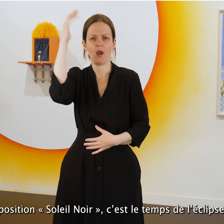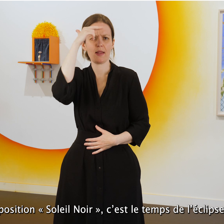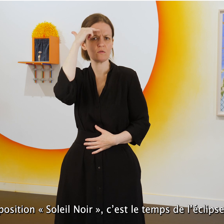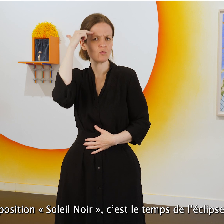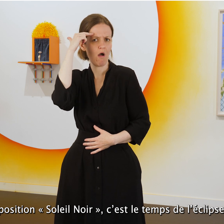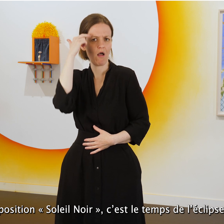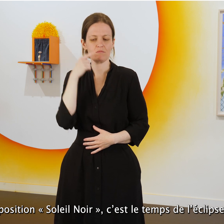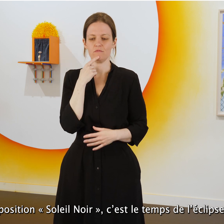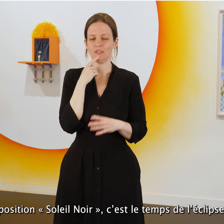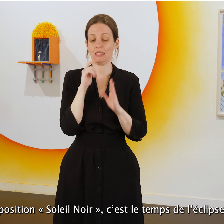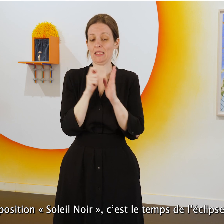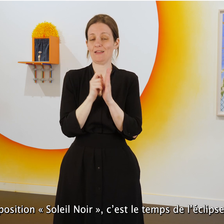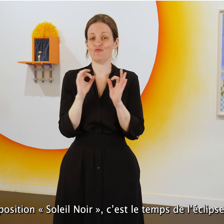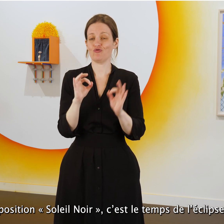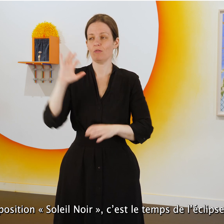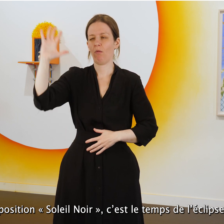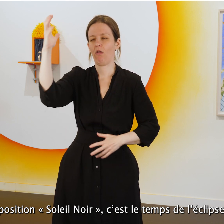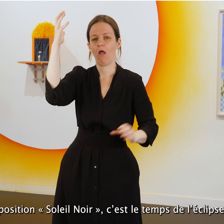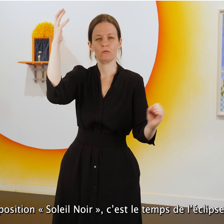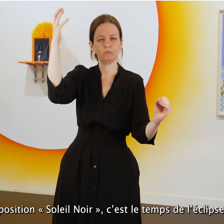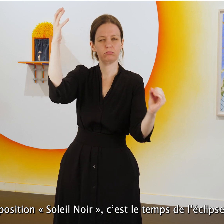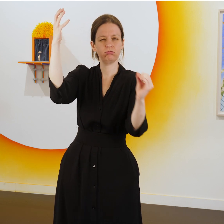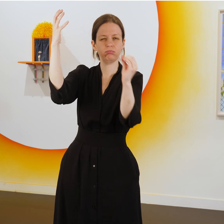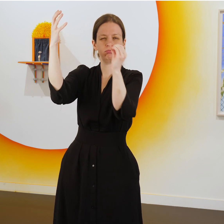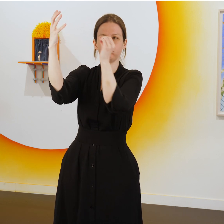L'exposition Soleil Noir, c'est le temps de l'éclipse.